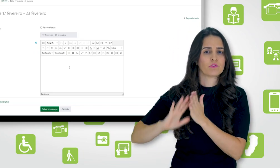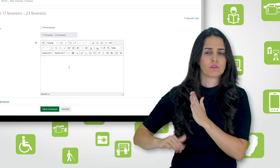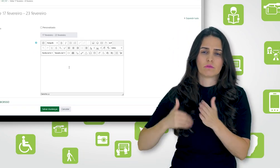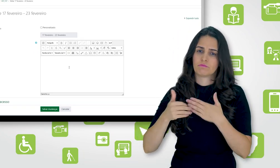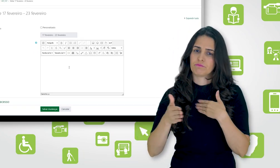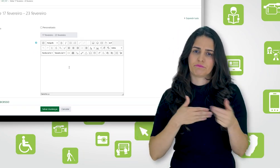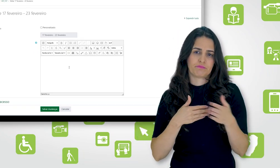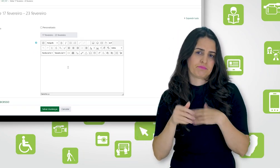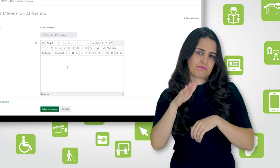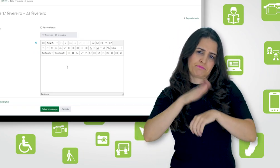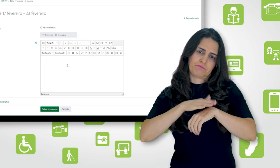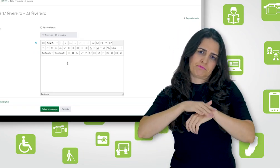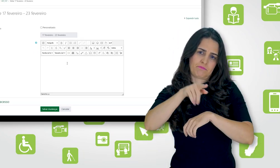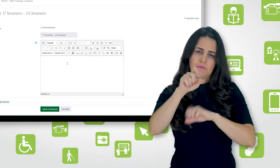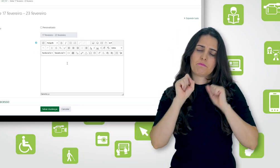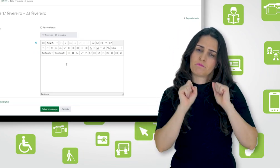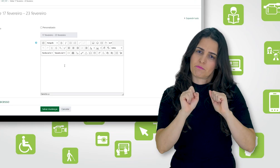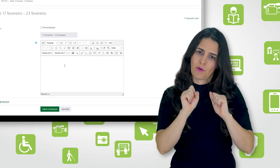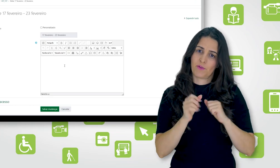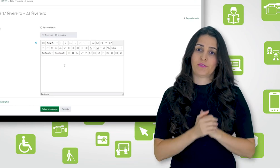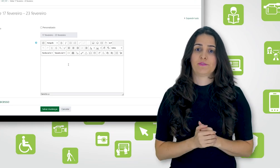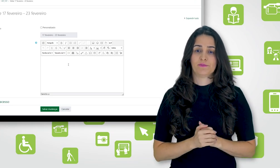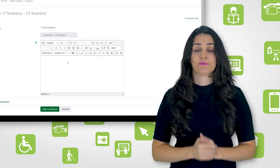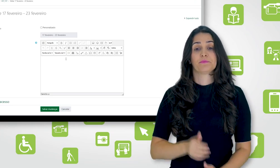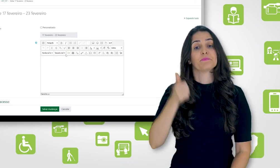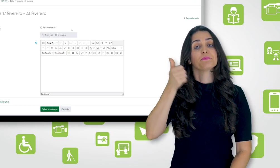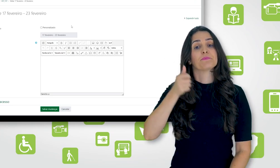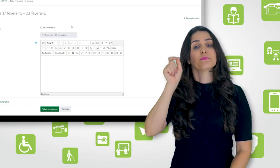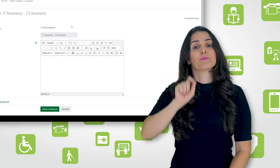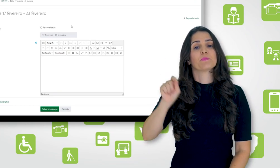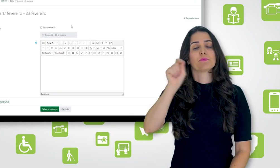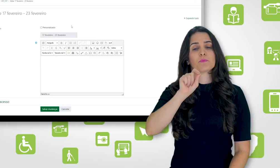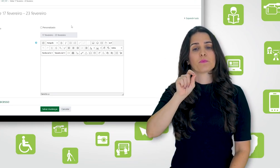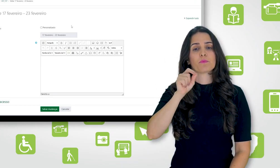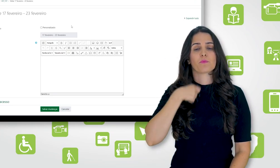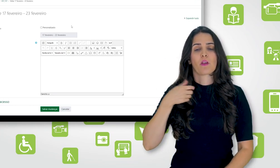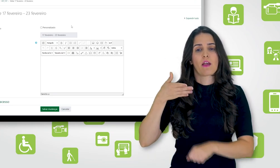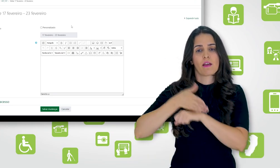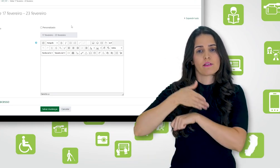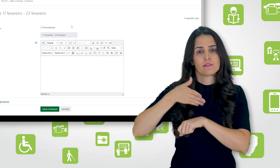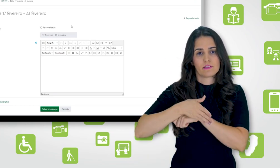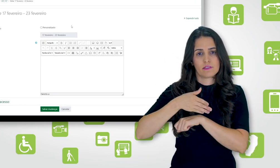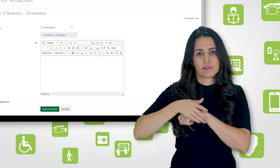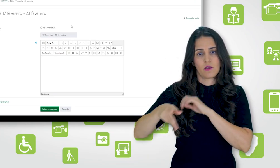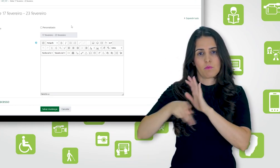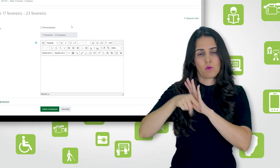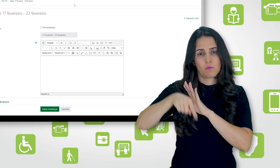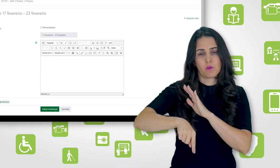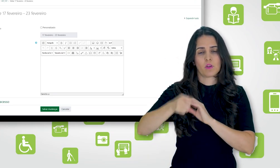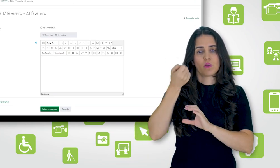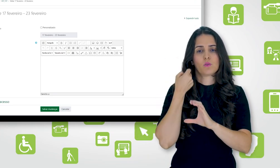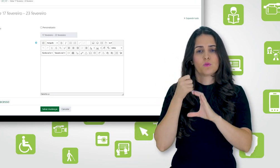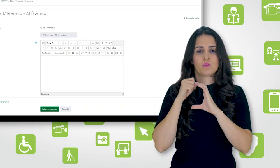primeiramente nós vamos acessar a base de conhecimento do cefor para